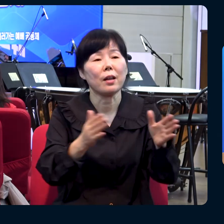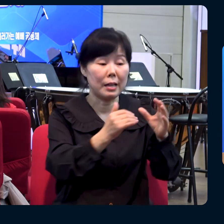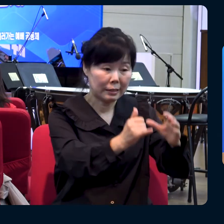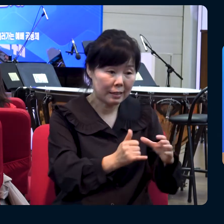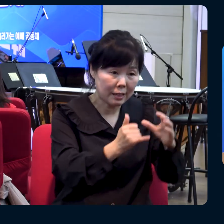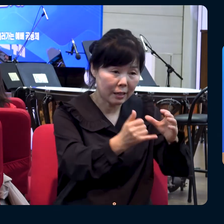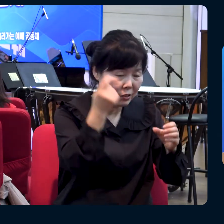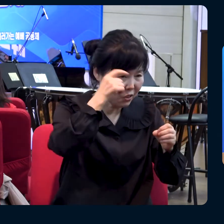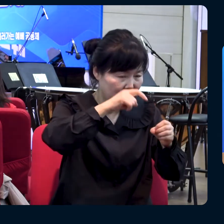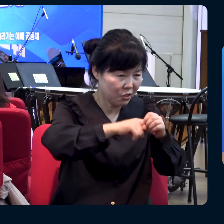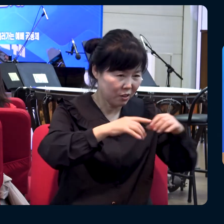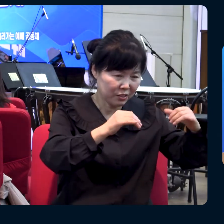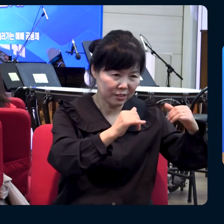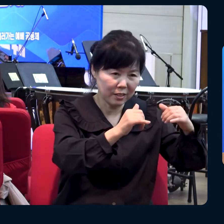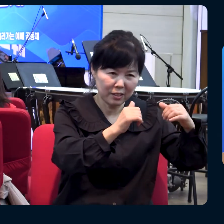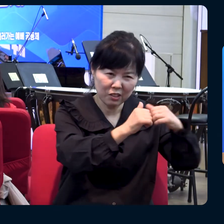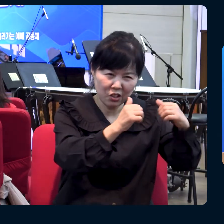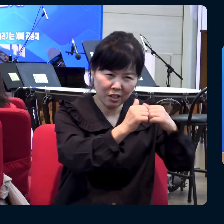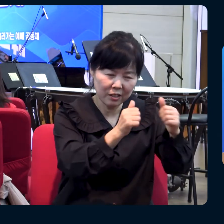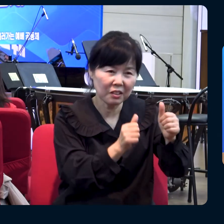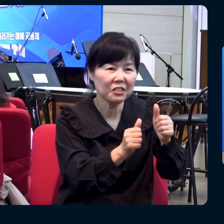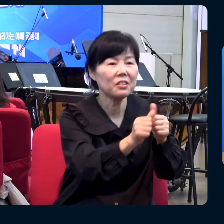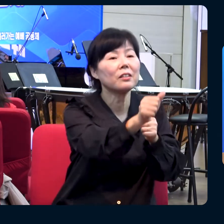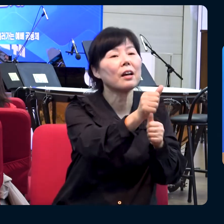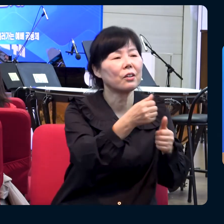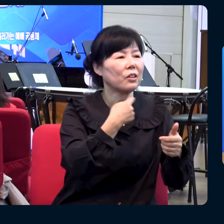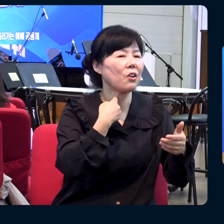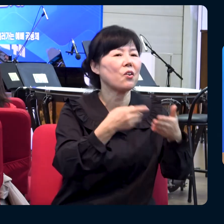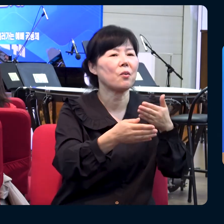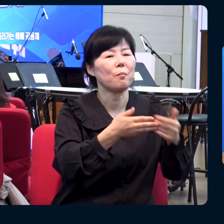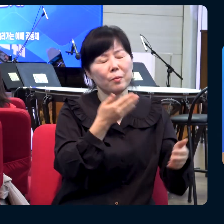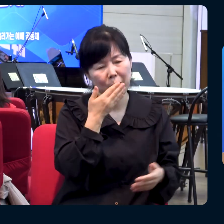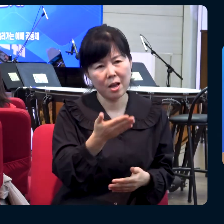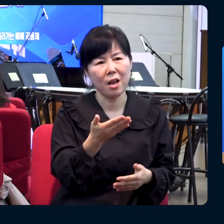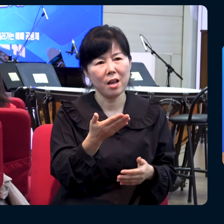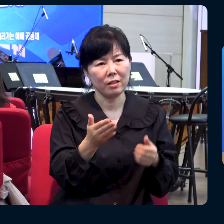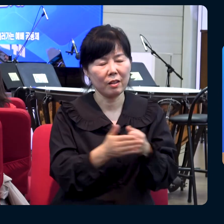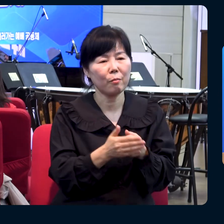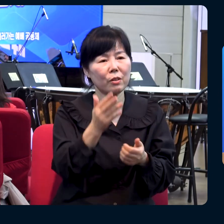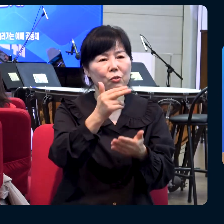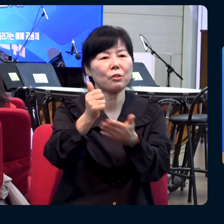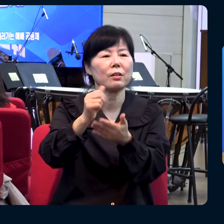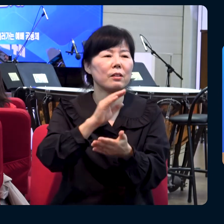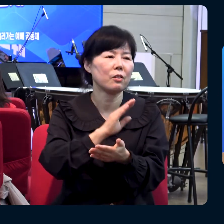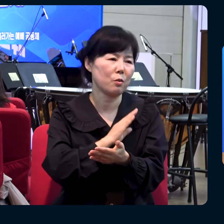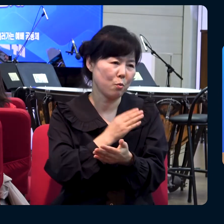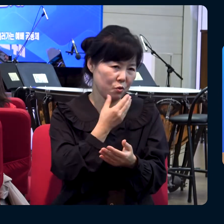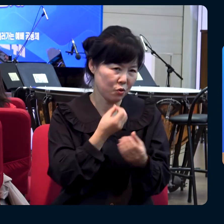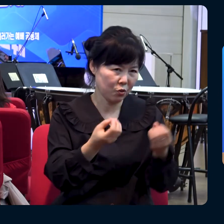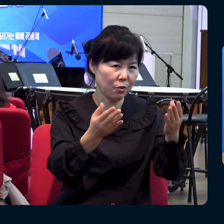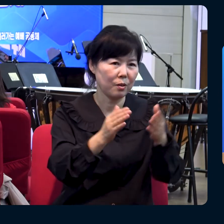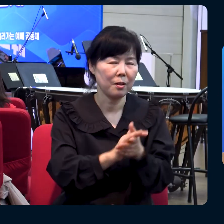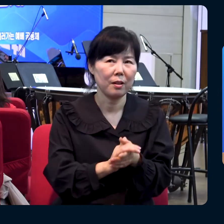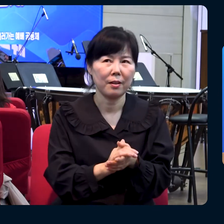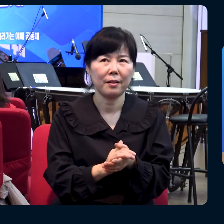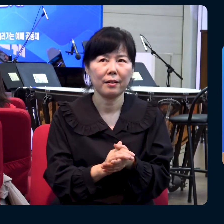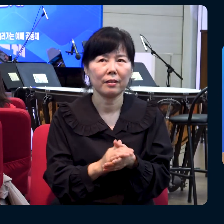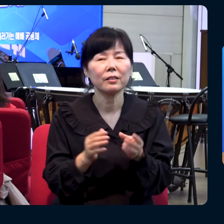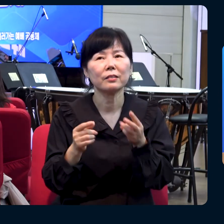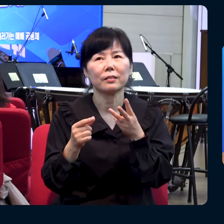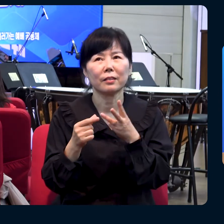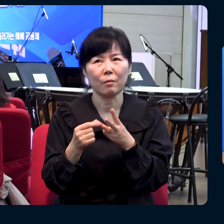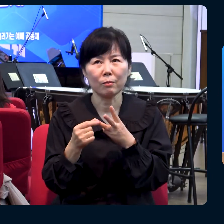세상 속에서 영적 승리를 체험하는 성도가 되시기를 주의 이름으로 축원합니다. 마지막으로